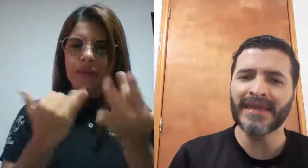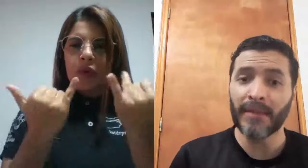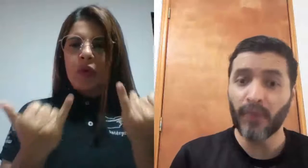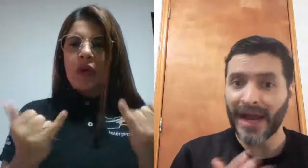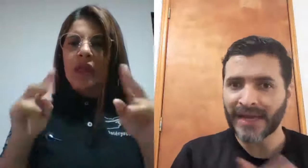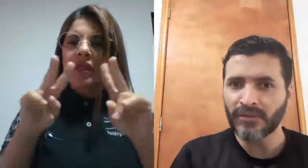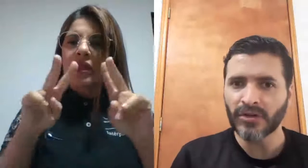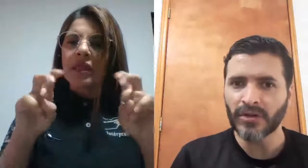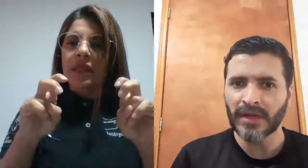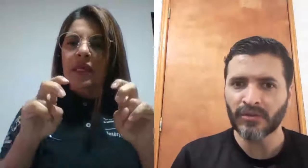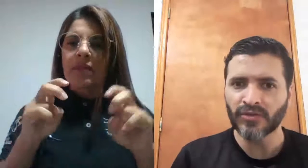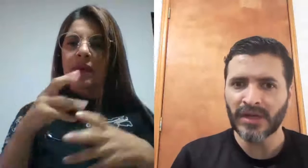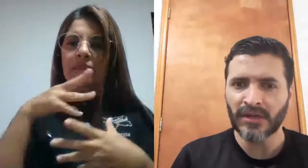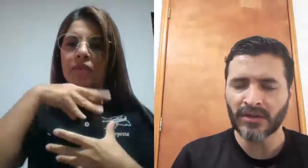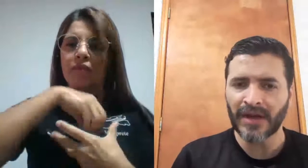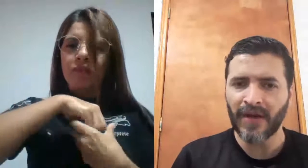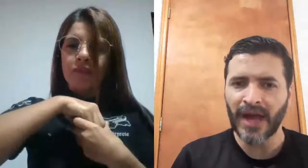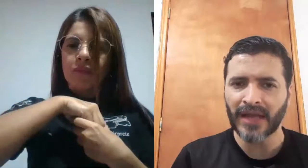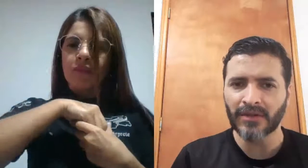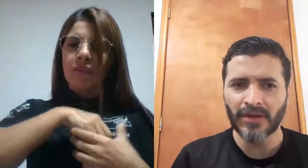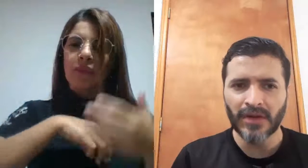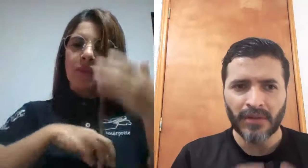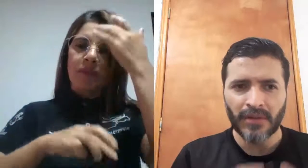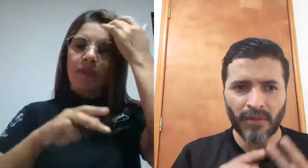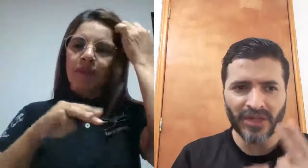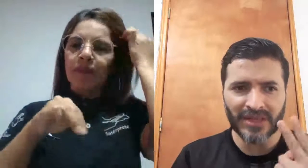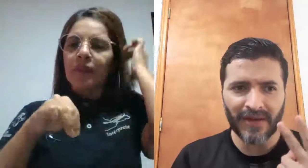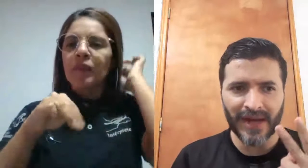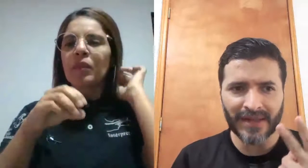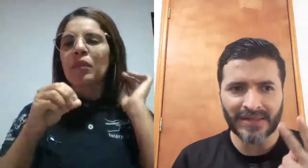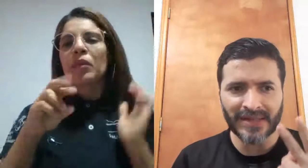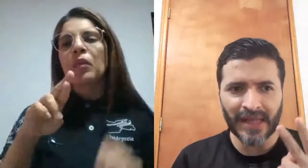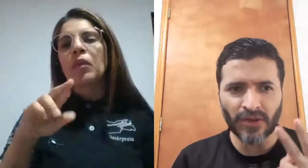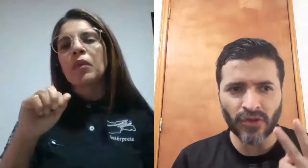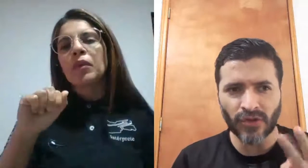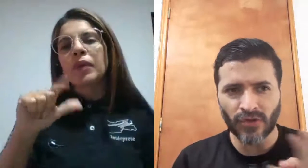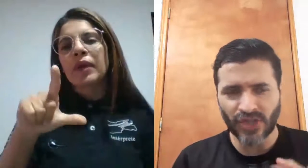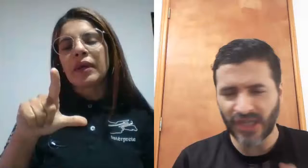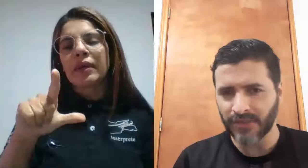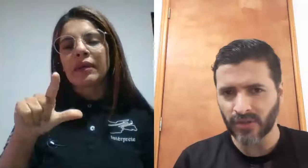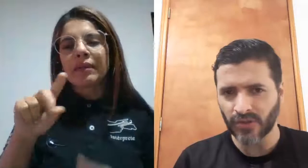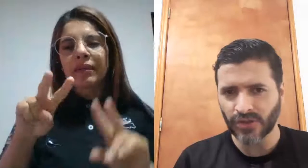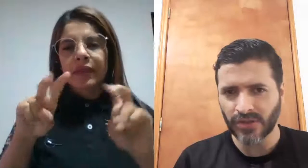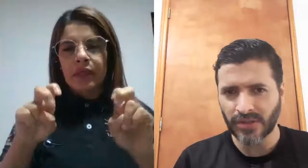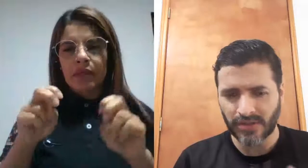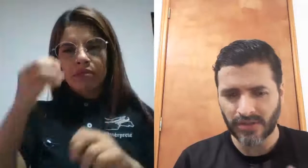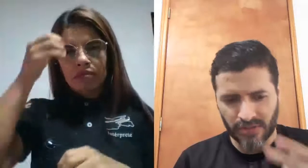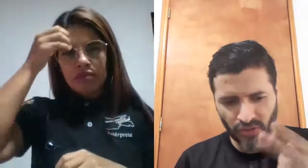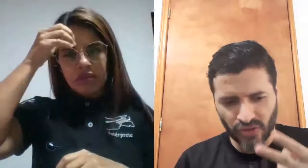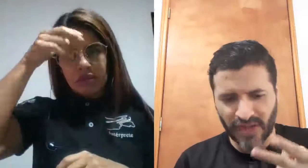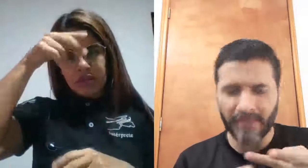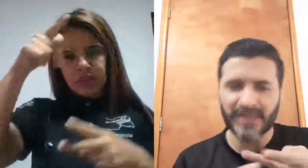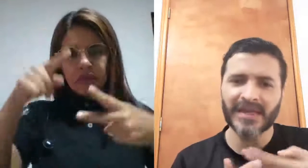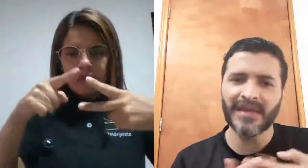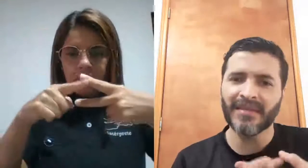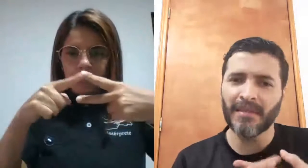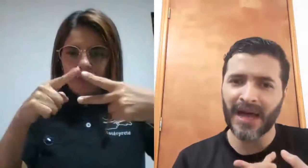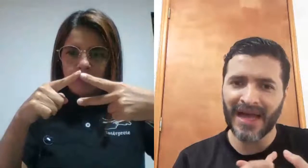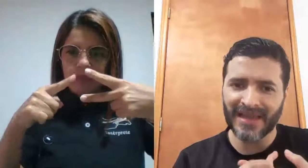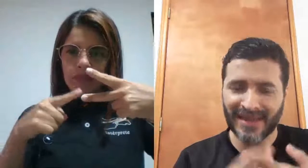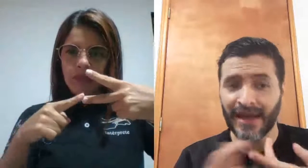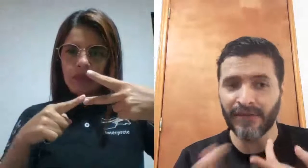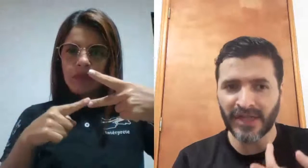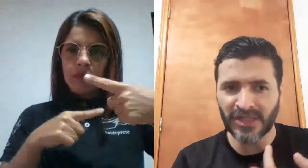tema de la moral que hemos venido trabajando, pues lo vamos a trabajar desde dos conceptos, dos temas.